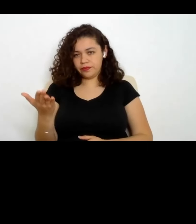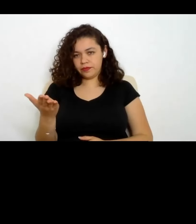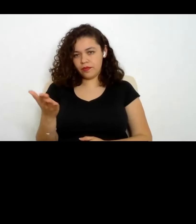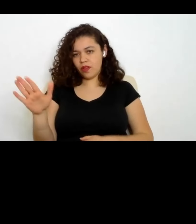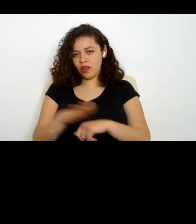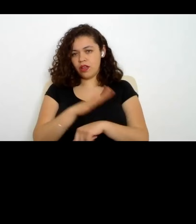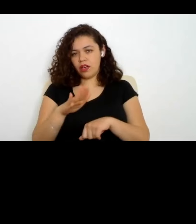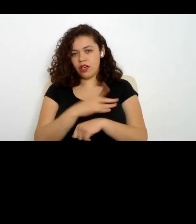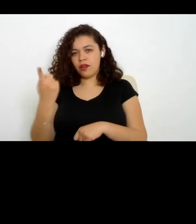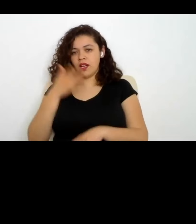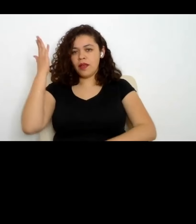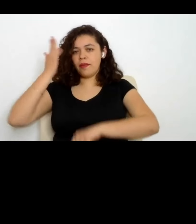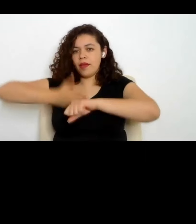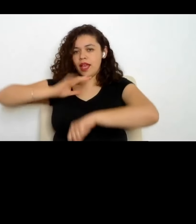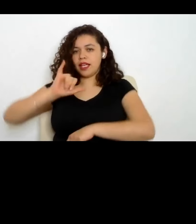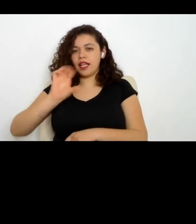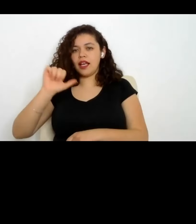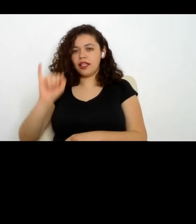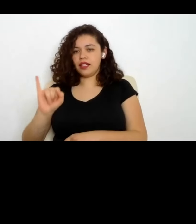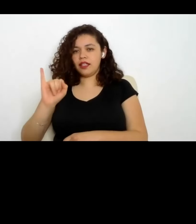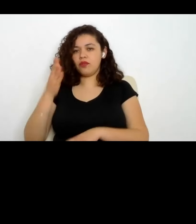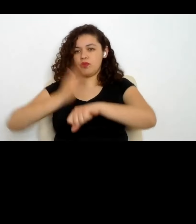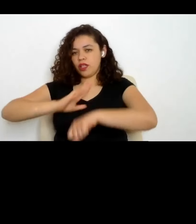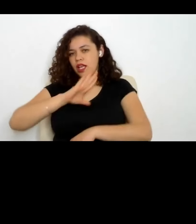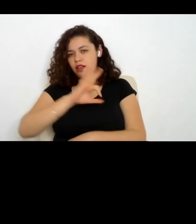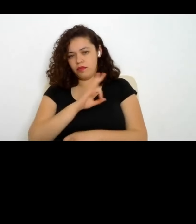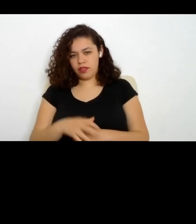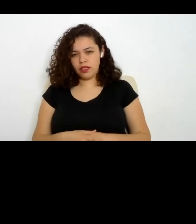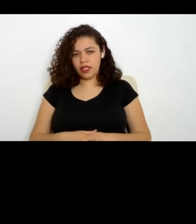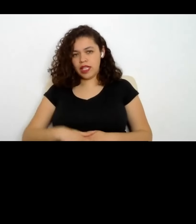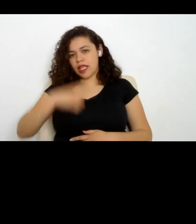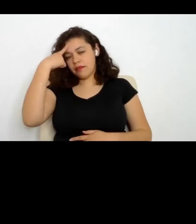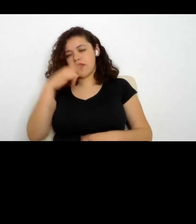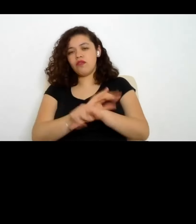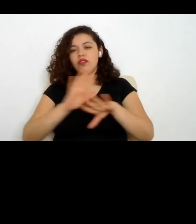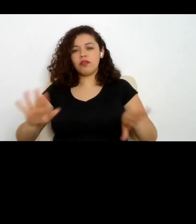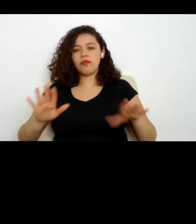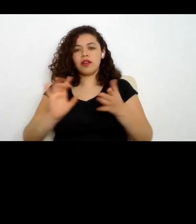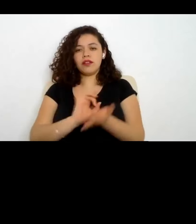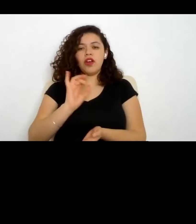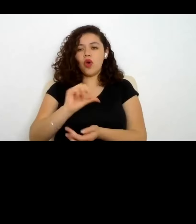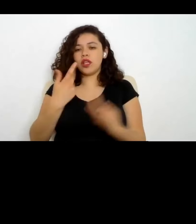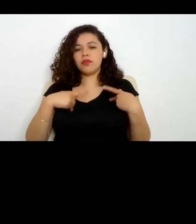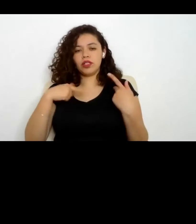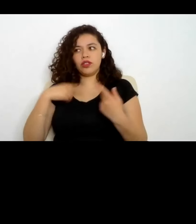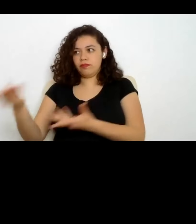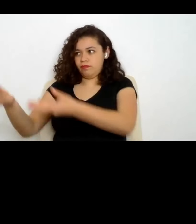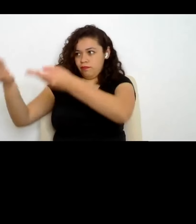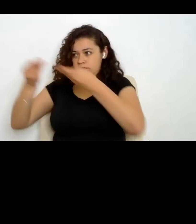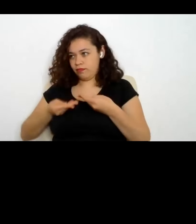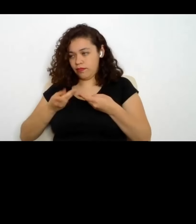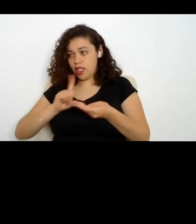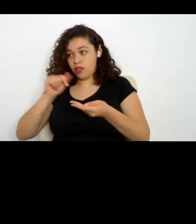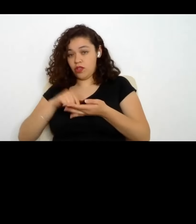tener multas por parte del INAI. Y bueno, en cuanto a la transmisión de datos personales a un tercero,